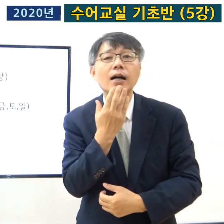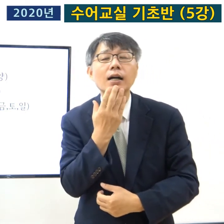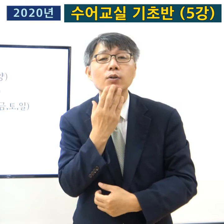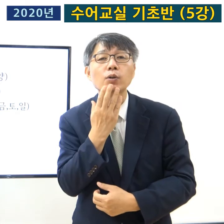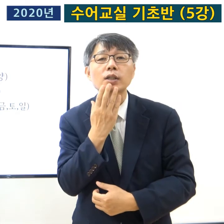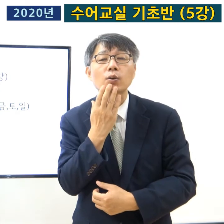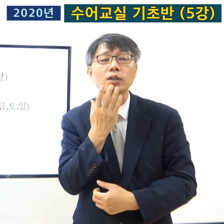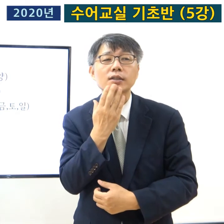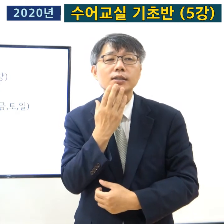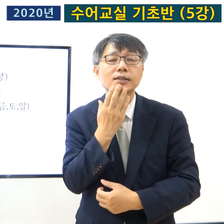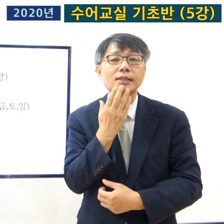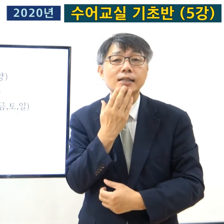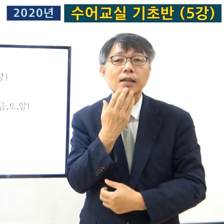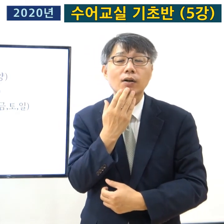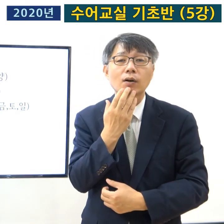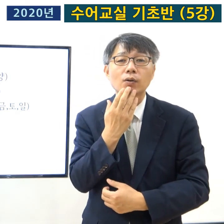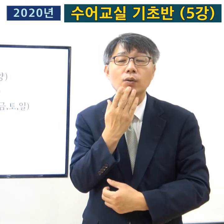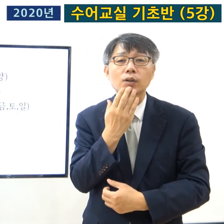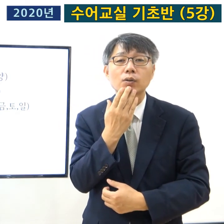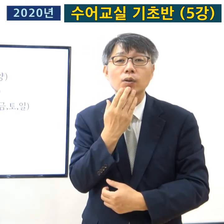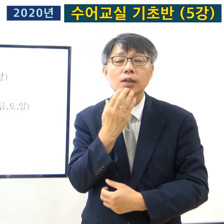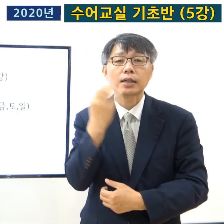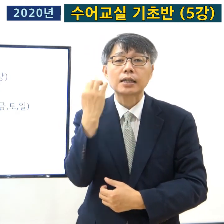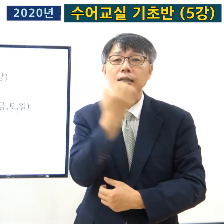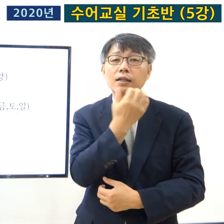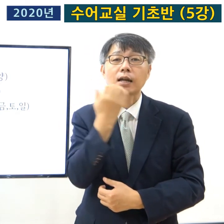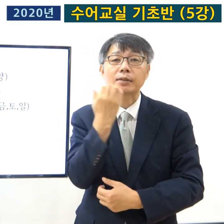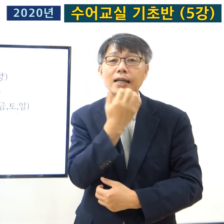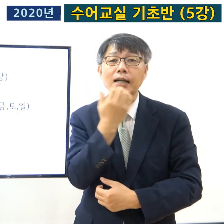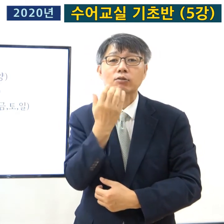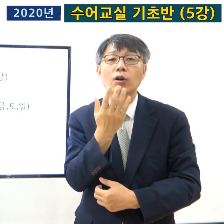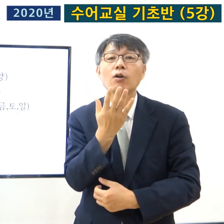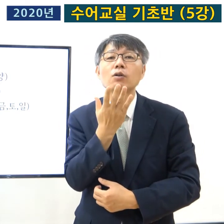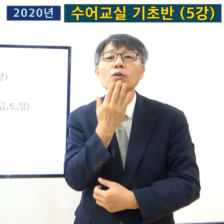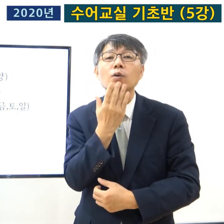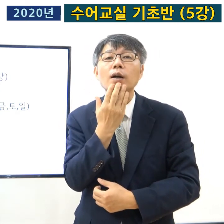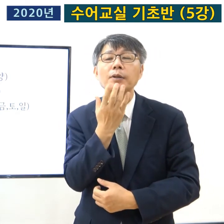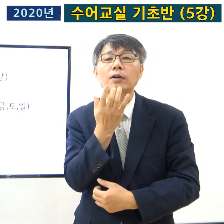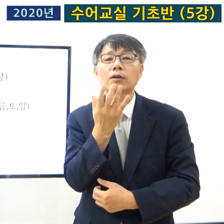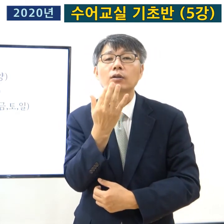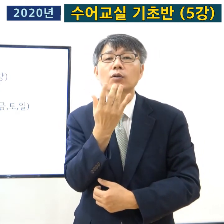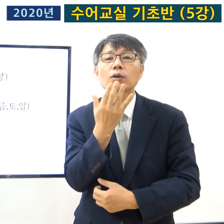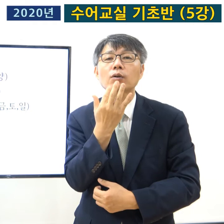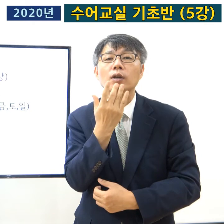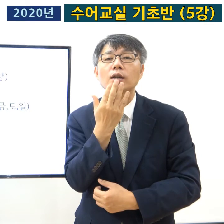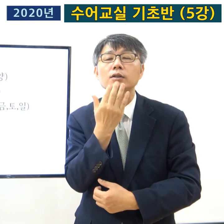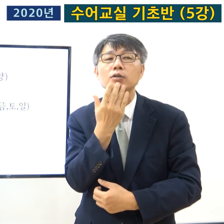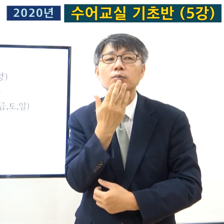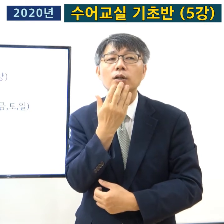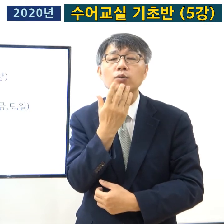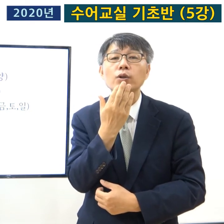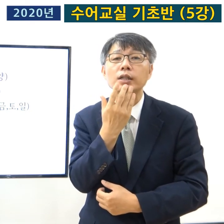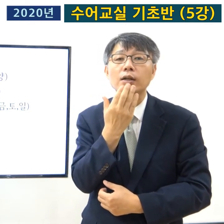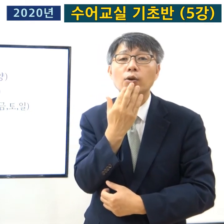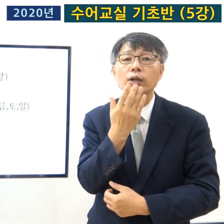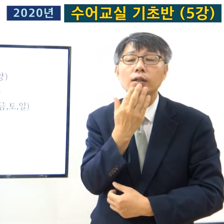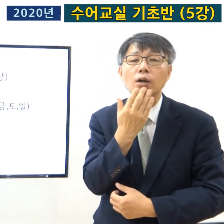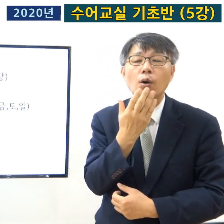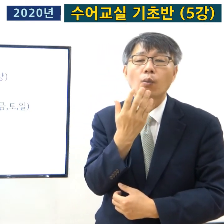날짜가 요일이 여기서 시작돼요. 여기 이렇게 하면 색깔이고요. 여기 앞에서 이렇게 흔들어주면 요일이에요. 요일. 월,